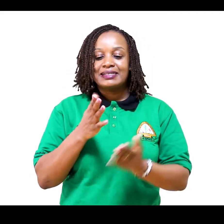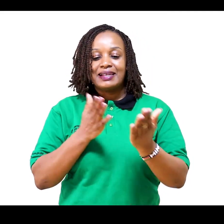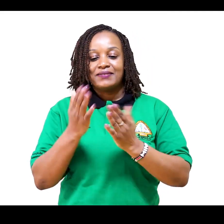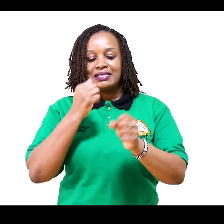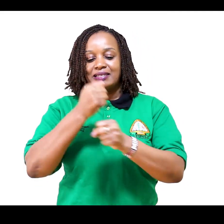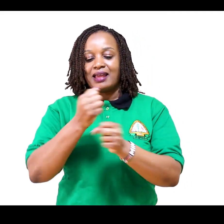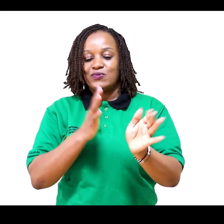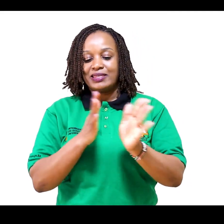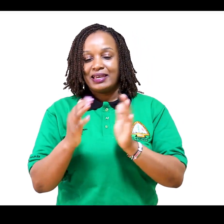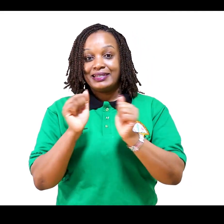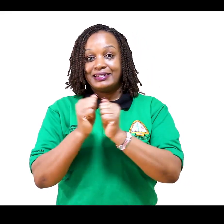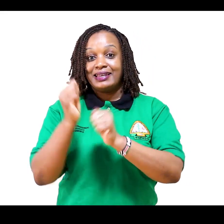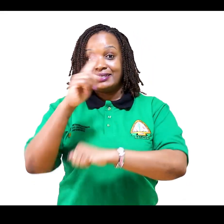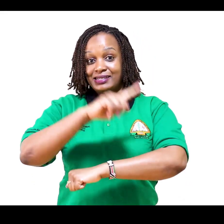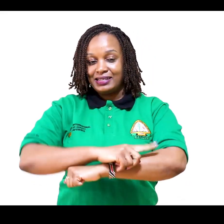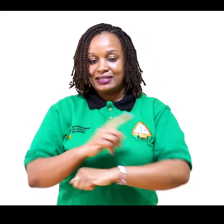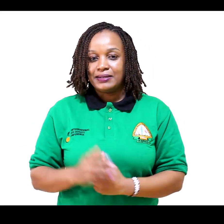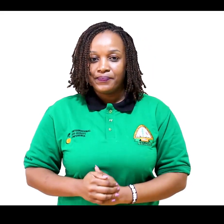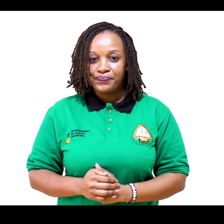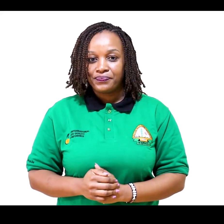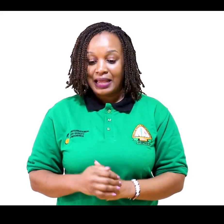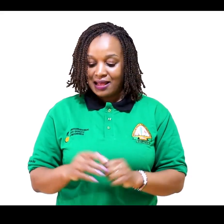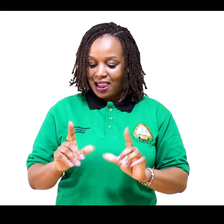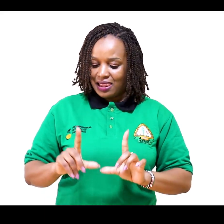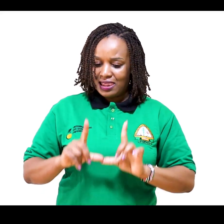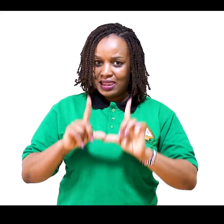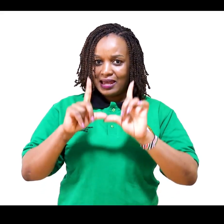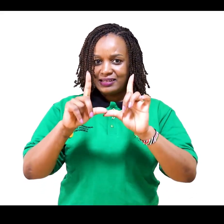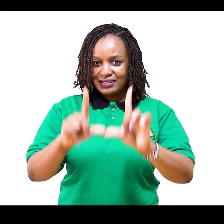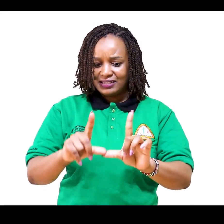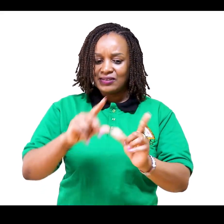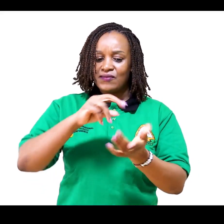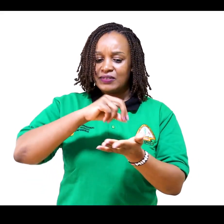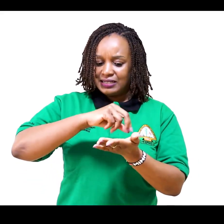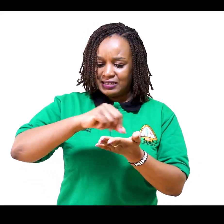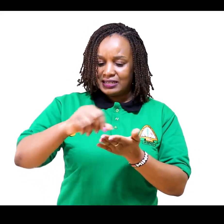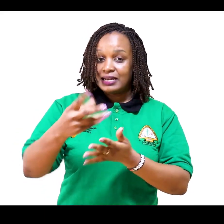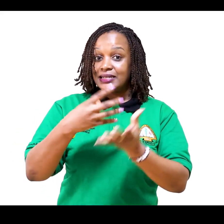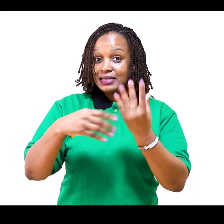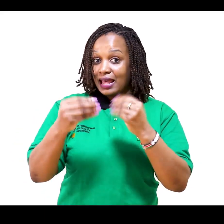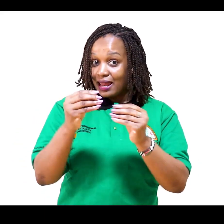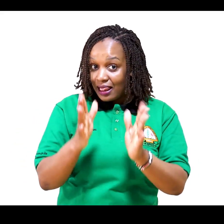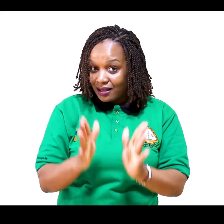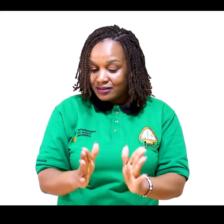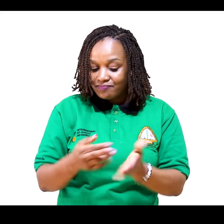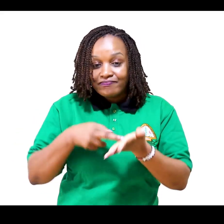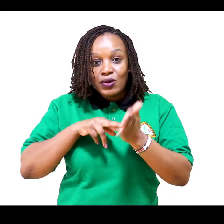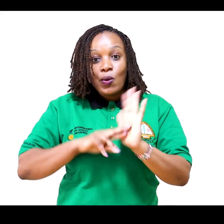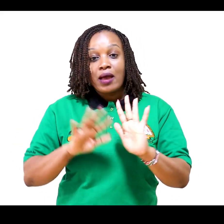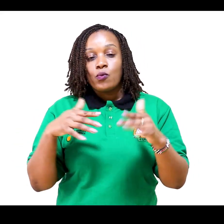hii inafanywa kwa siku 10. Kwa leseni ya wauzaji wa mbegu, mahitaji ni